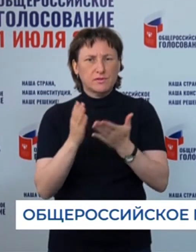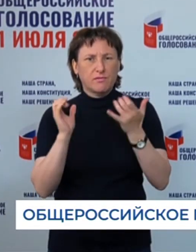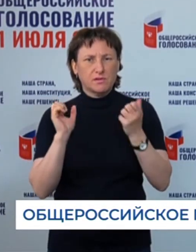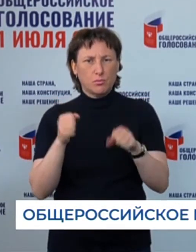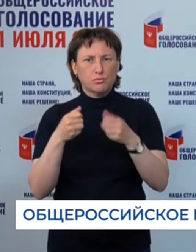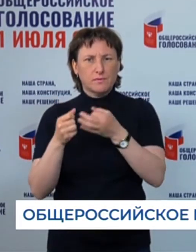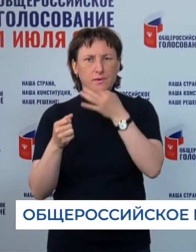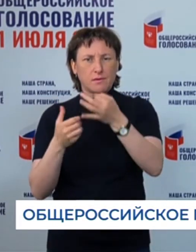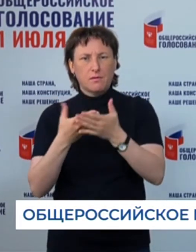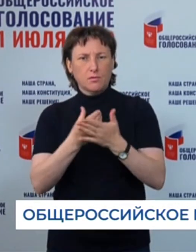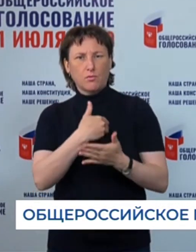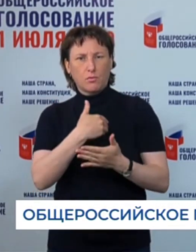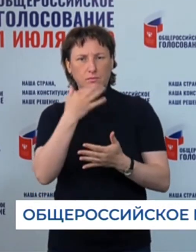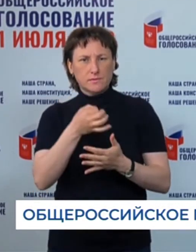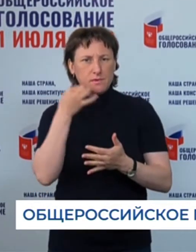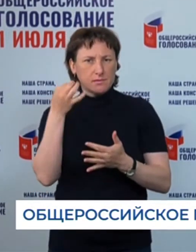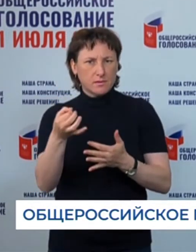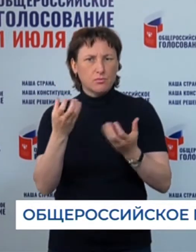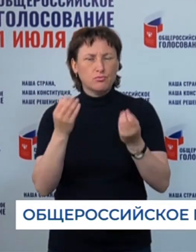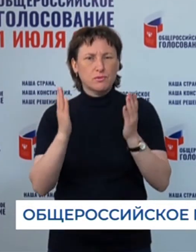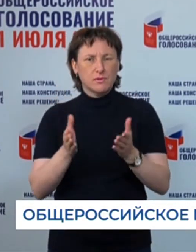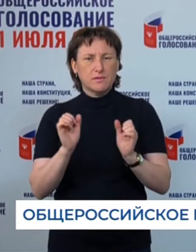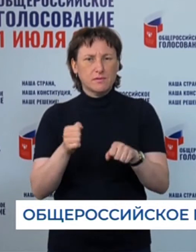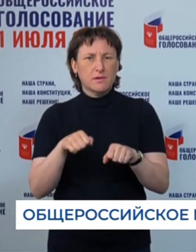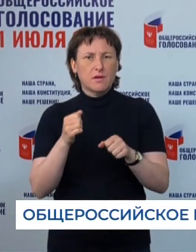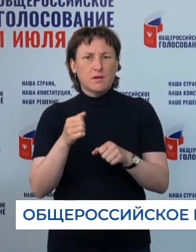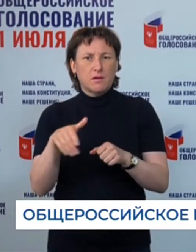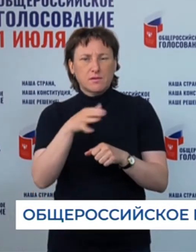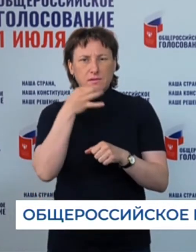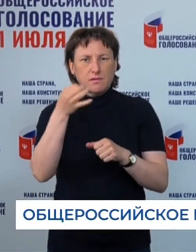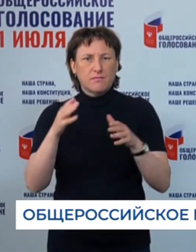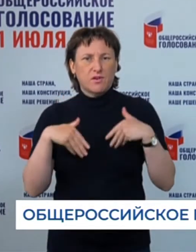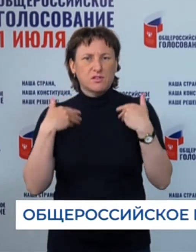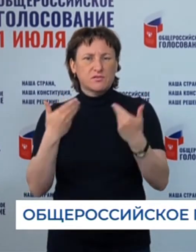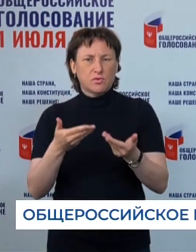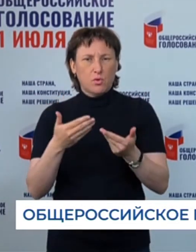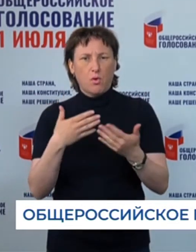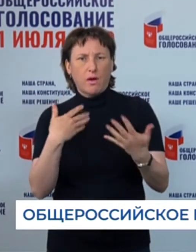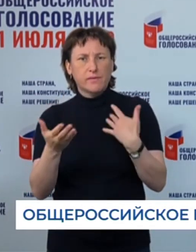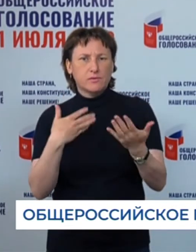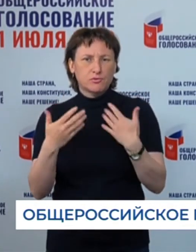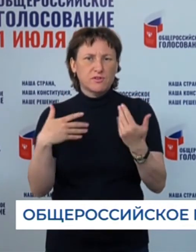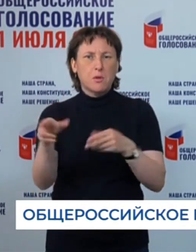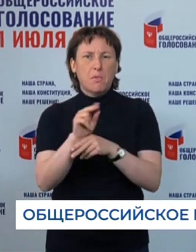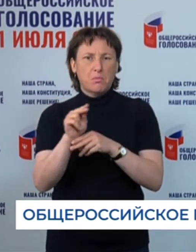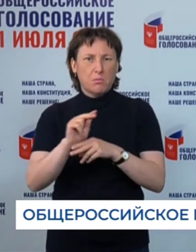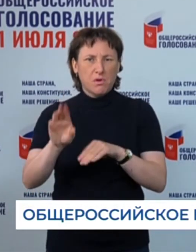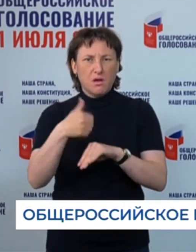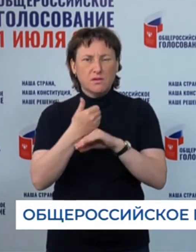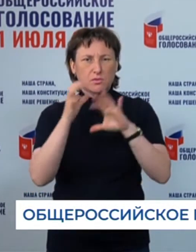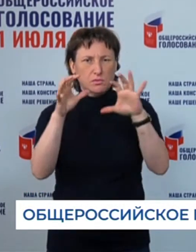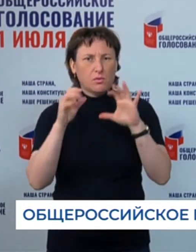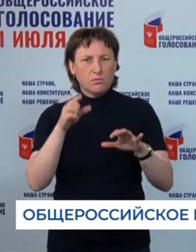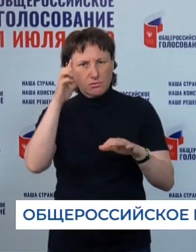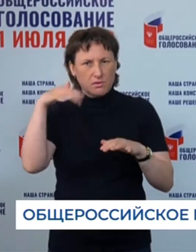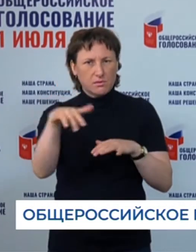выразить свою волю еще есть возможность выразить свое отношение к поправкам в основной закон нашего